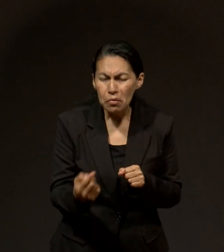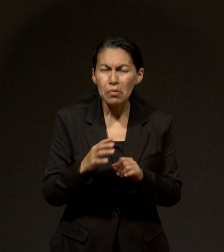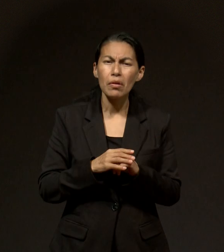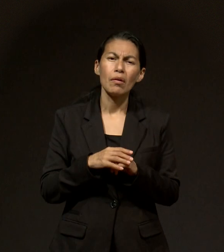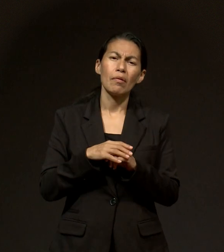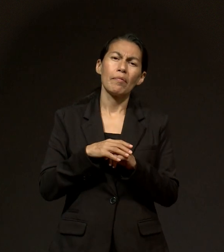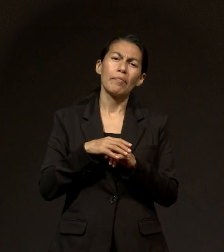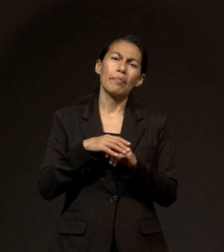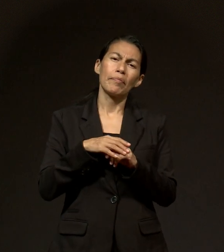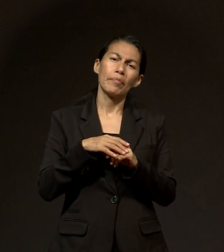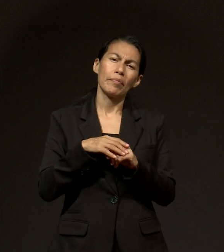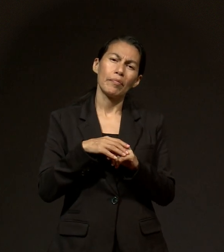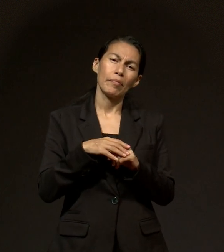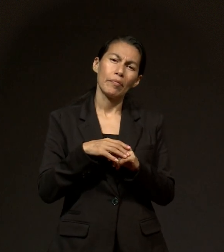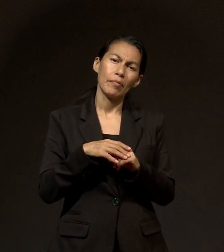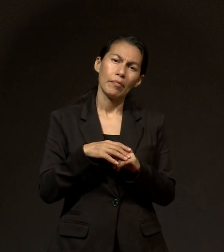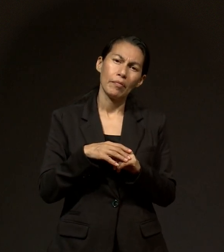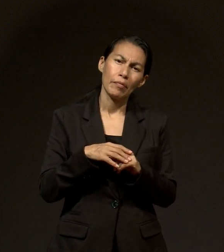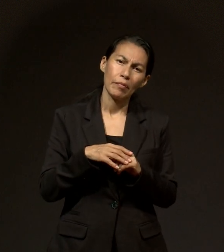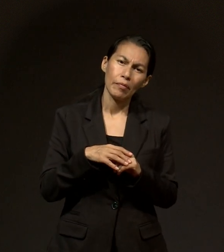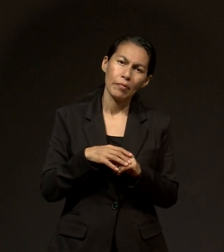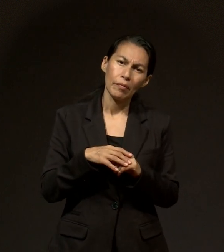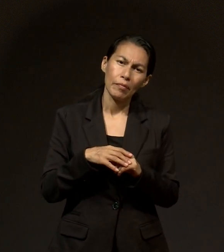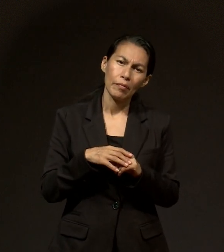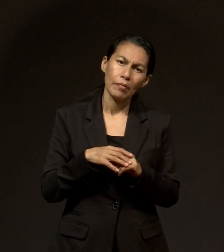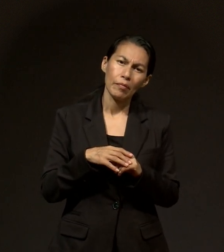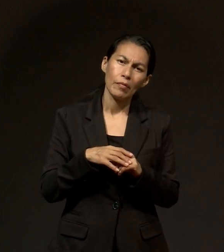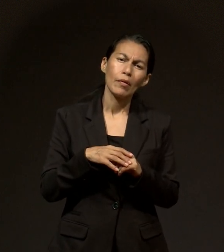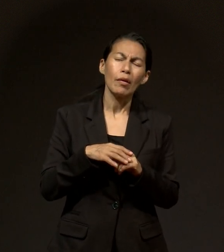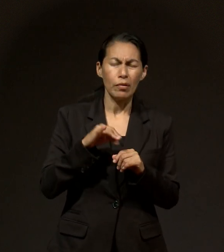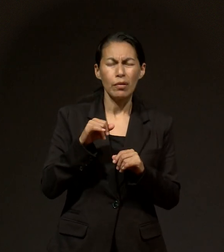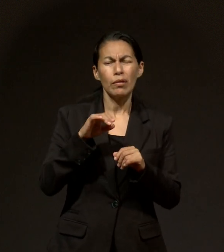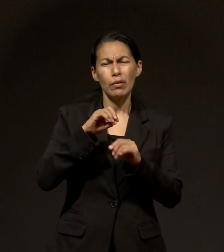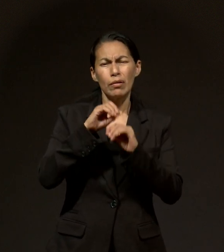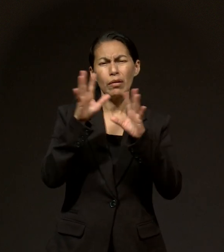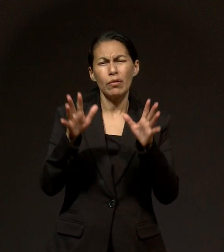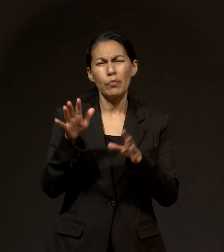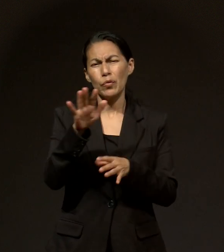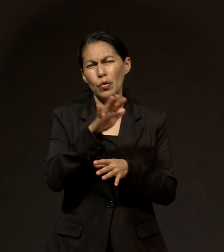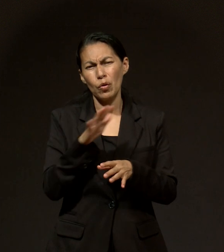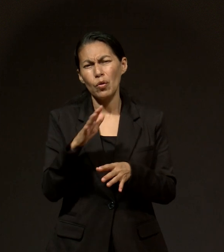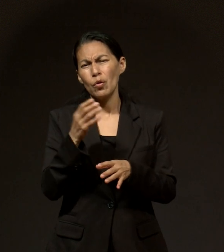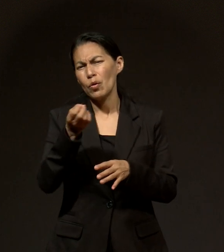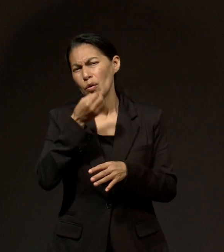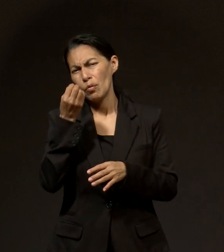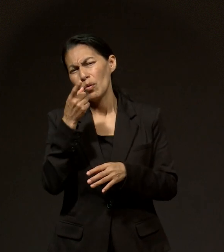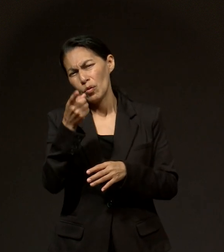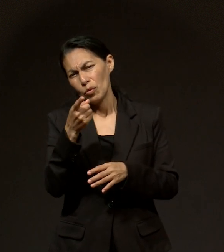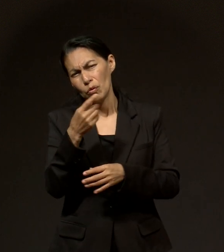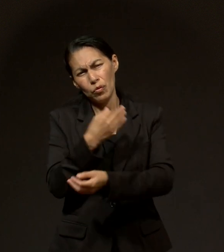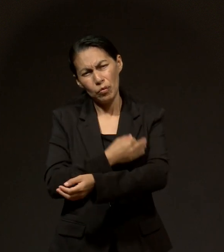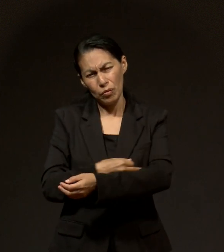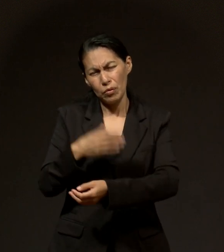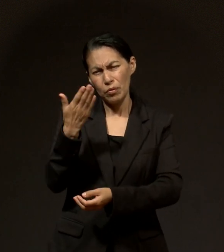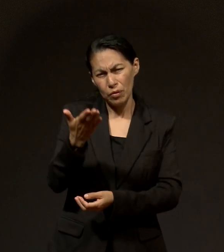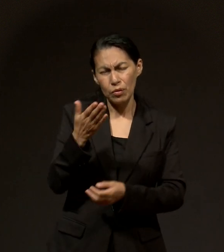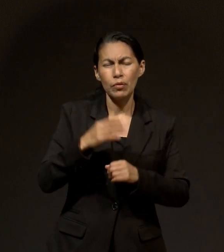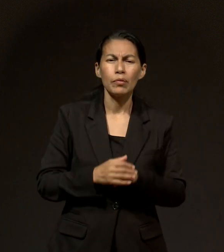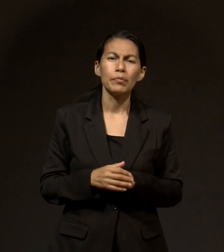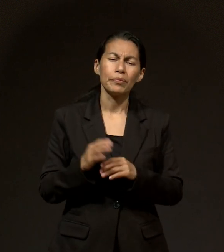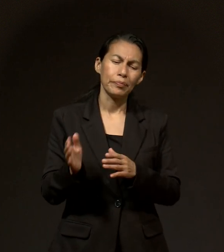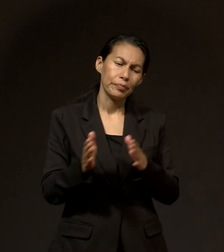Cruz Que está enferma Elda Estaremos orando Por Por tus peticiones Lore Merino